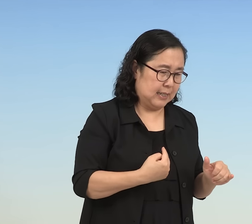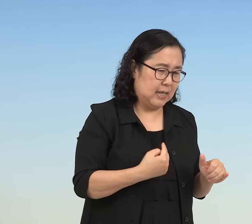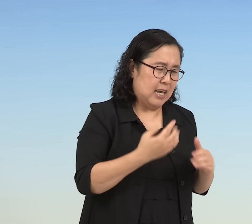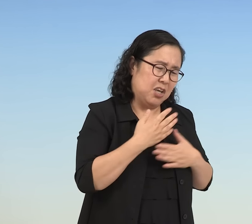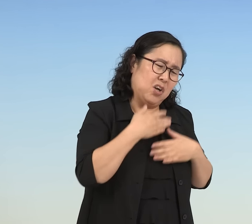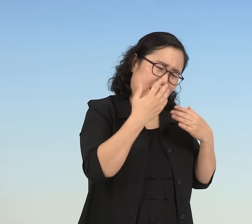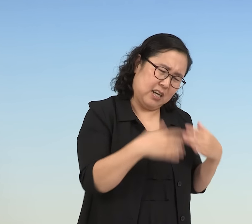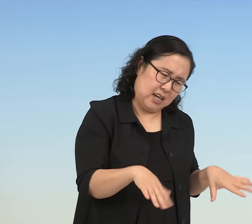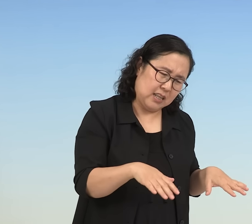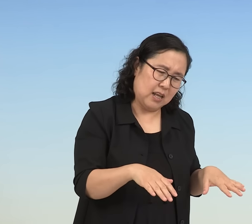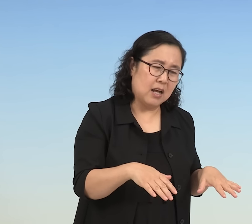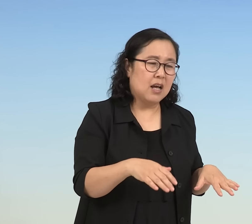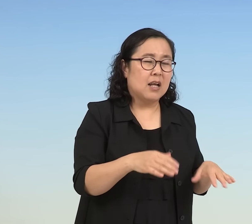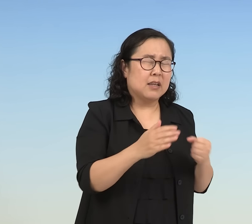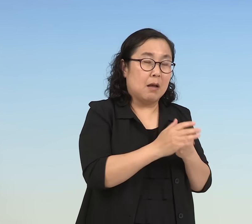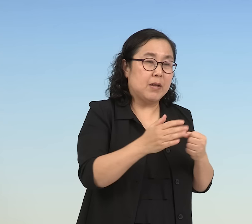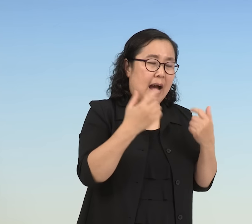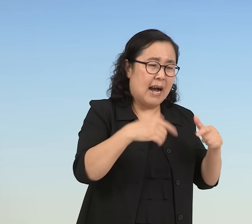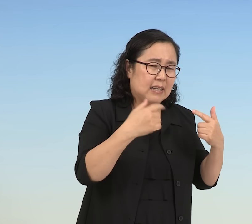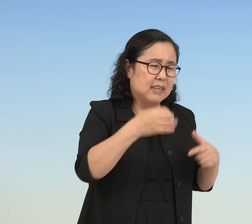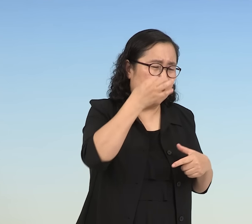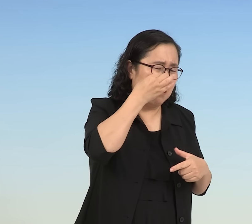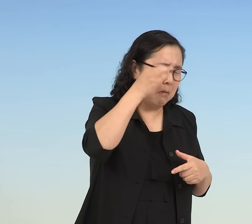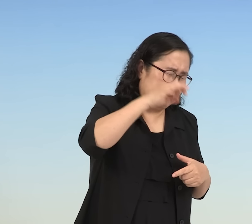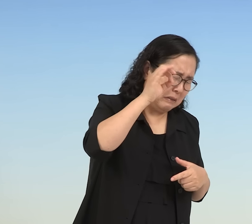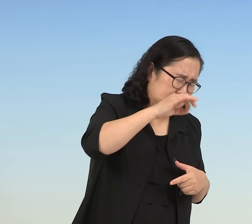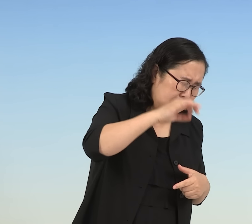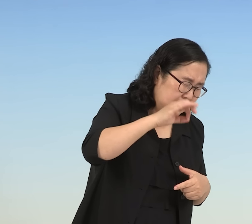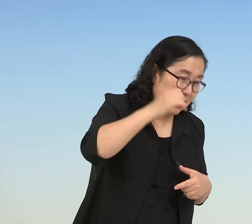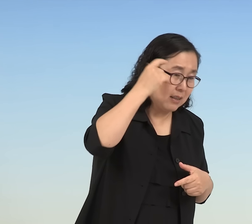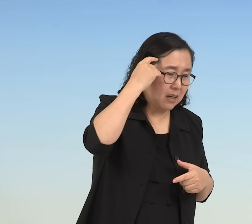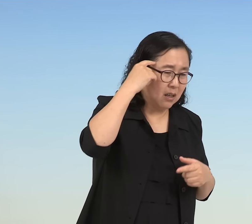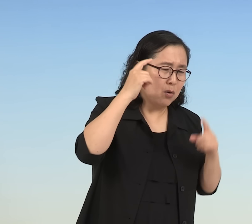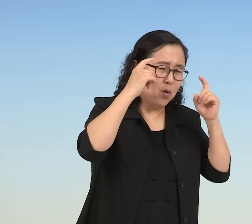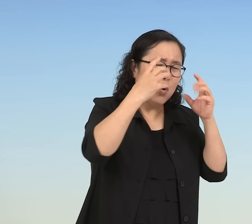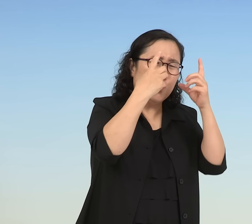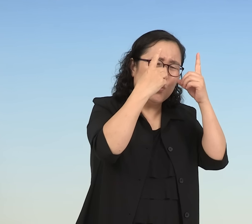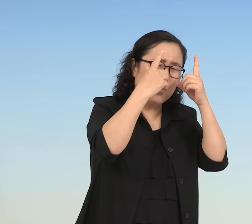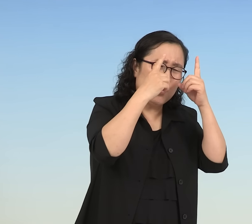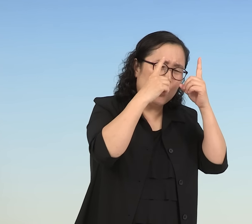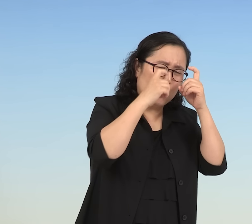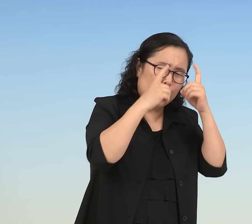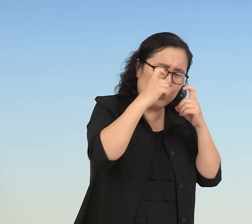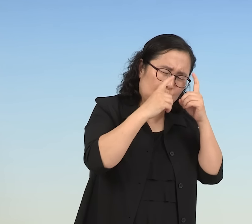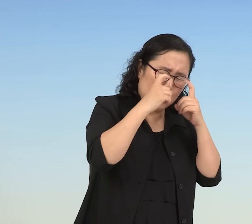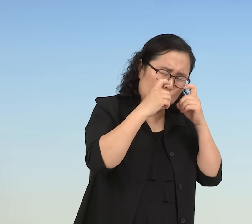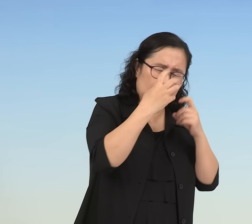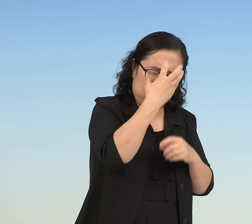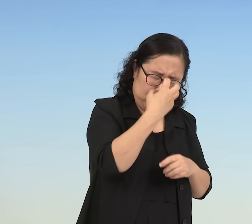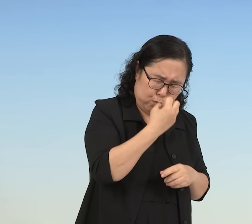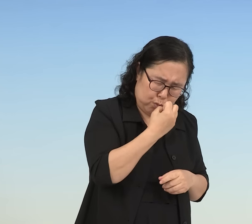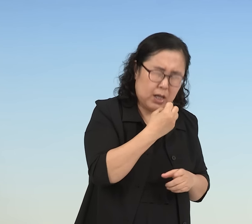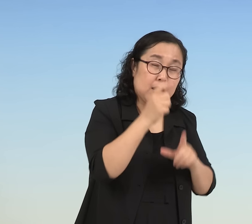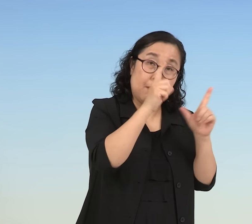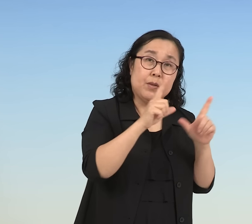것 때문에 맨날 열등감에 빠지고 맨날 우울하고 뭐 그렇게 사는 거 아니겠습니까?